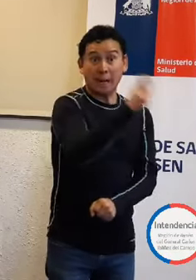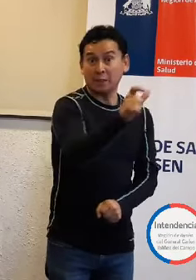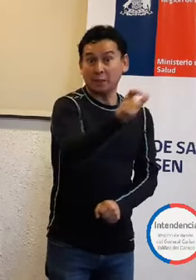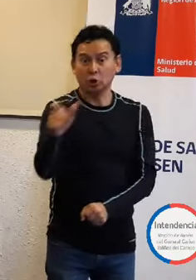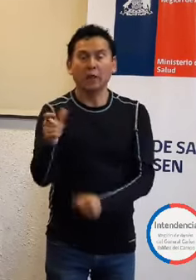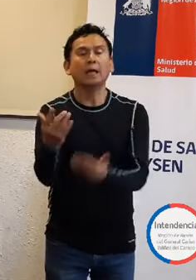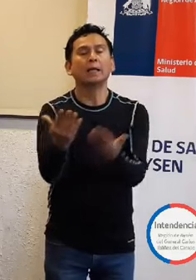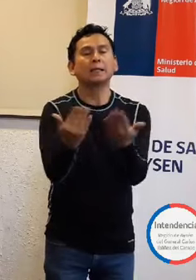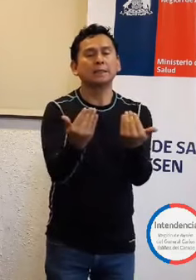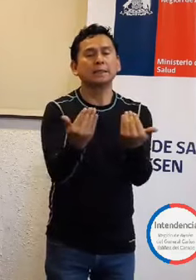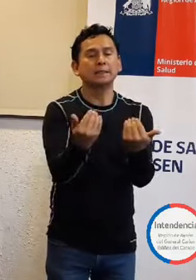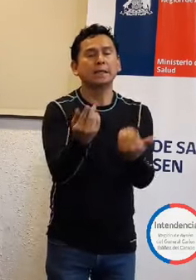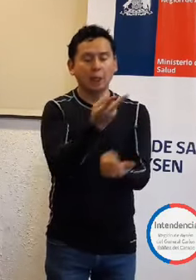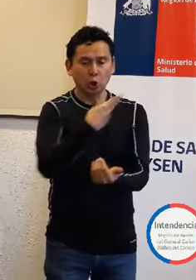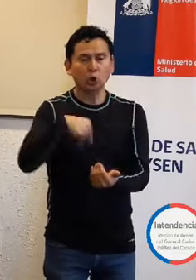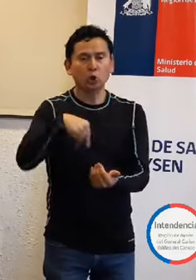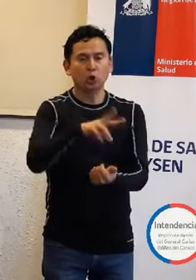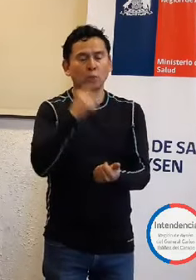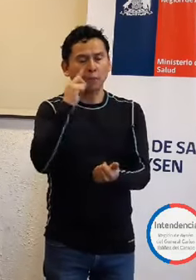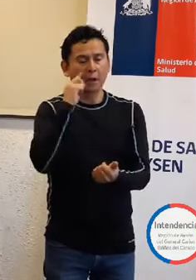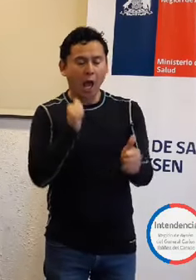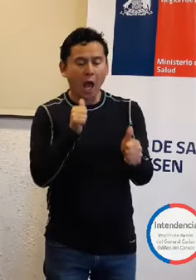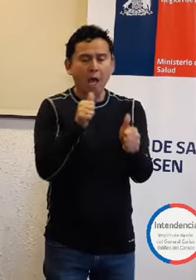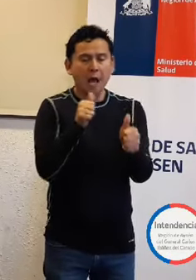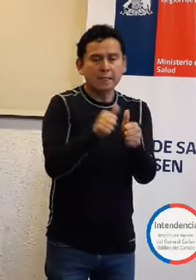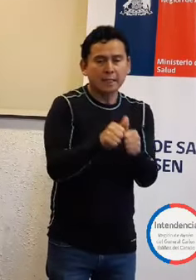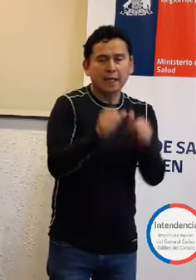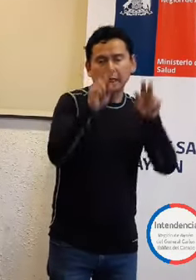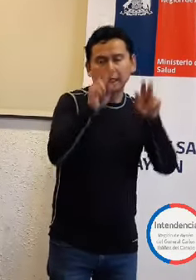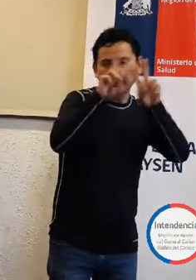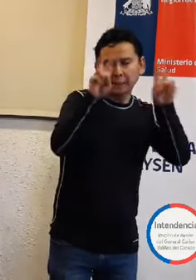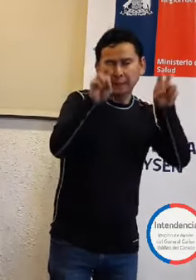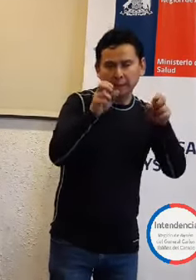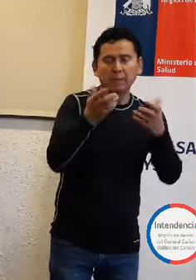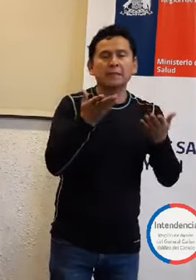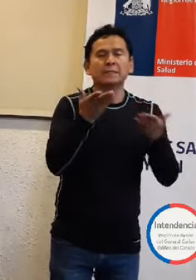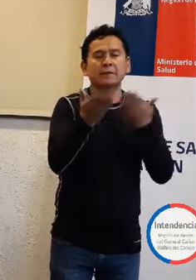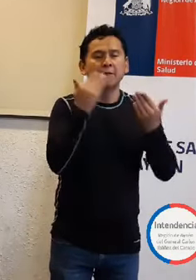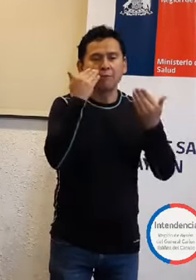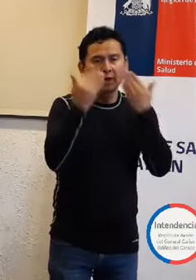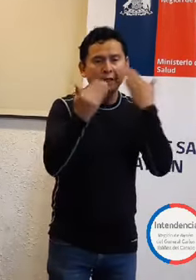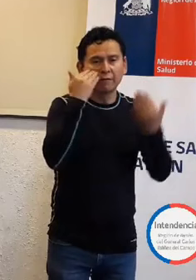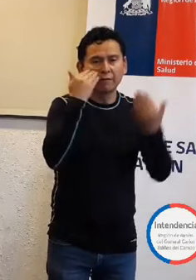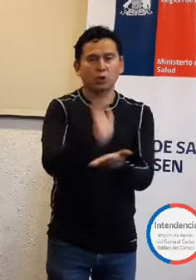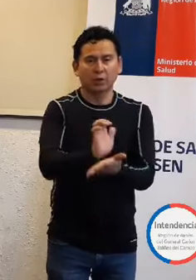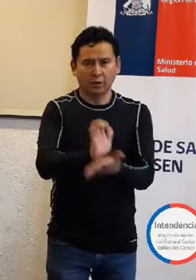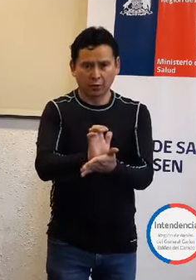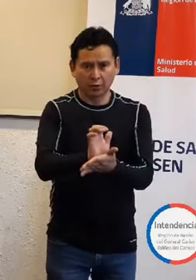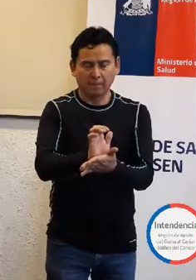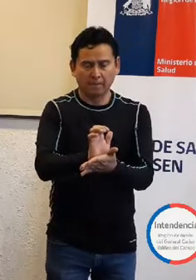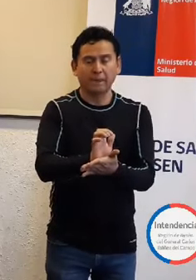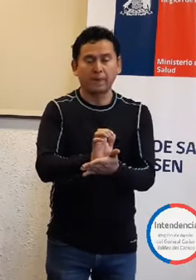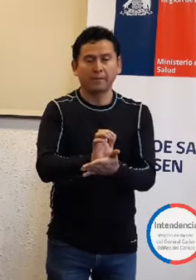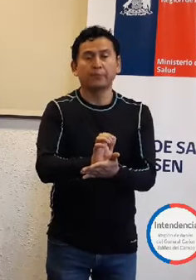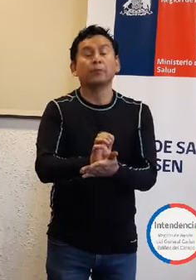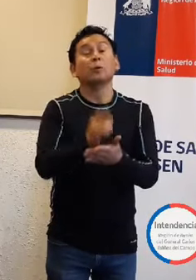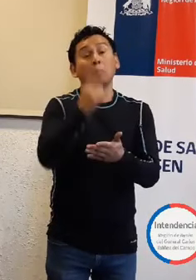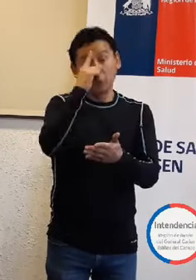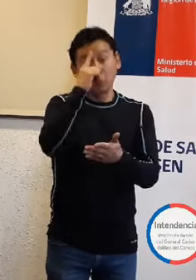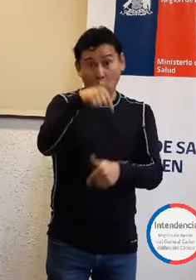necesita de nuestro quehacer para poder acercarse a la oferta pública y poder recibir los beneficios del Estado. Y es por eso que hoy día